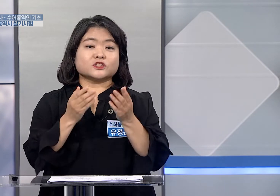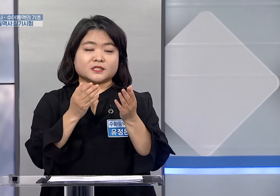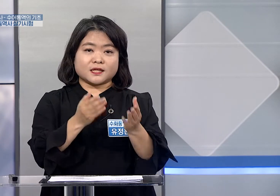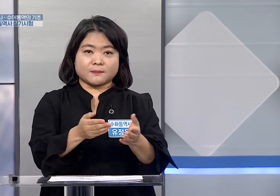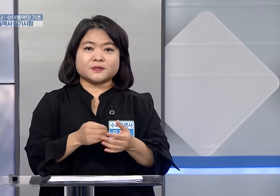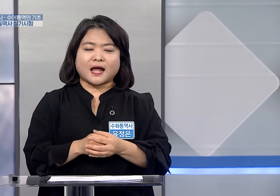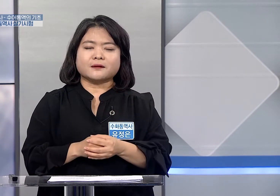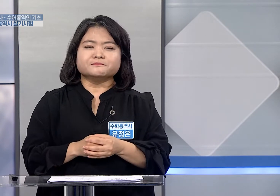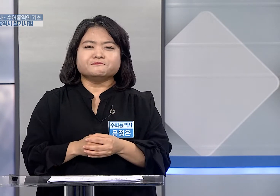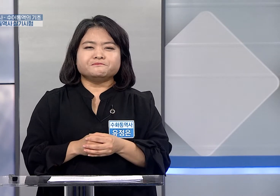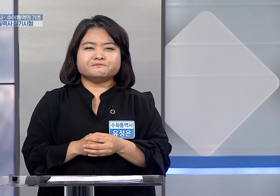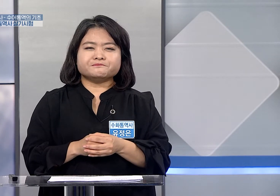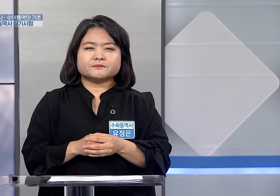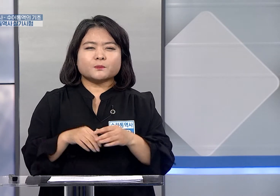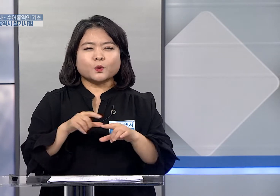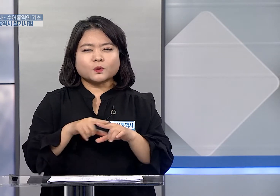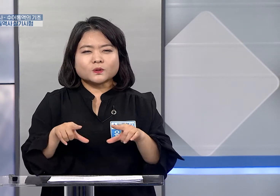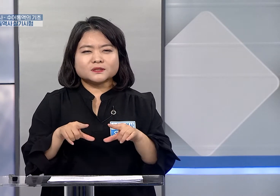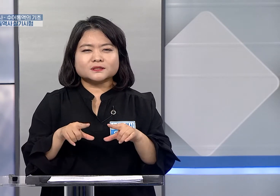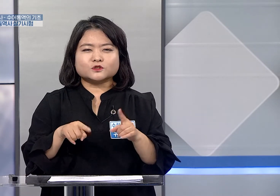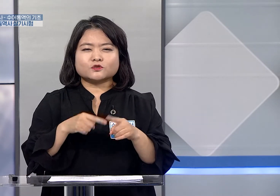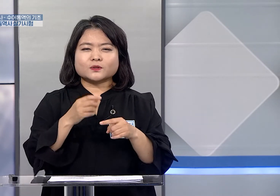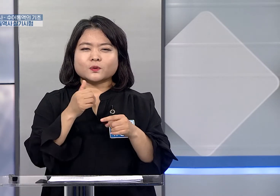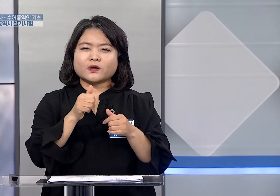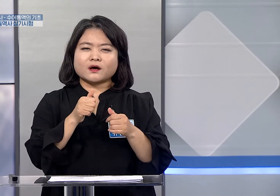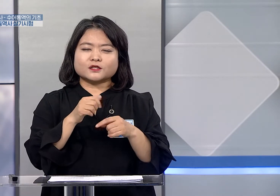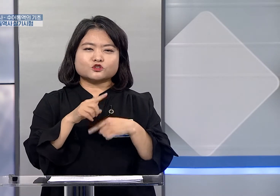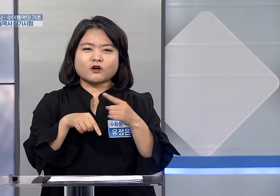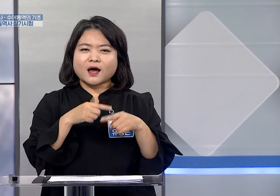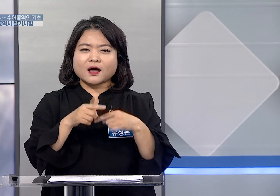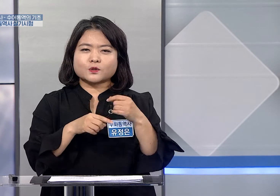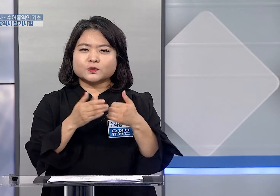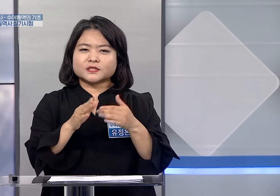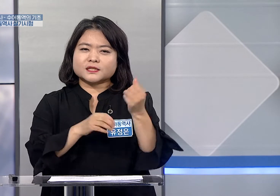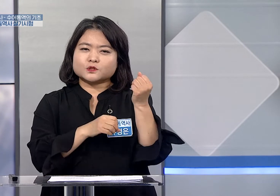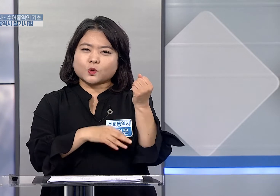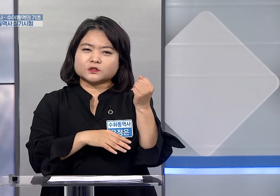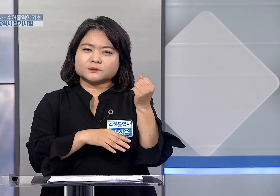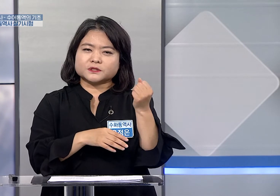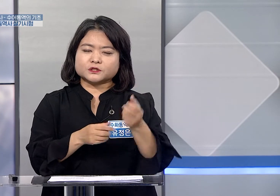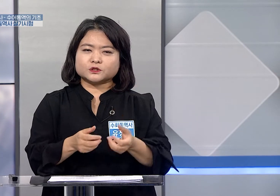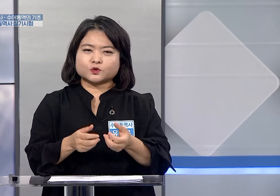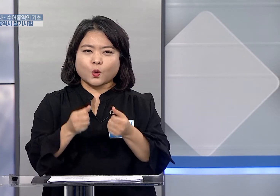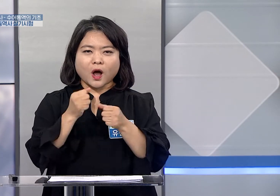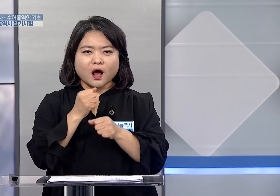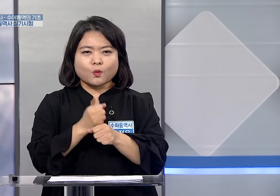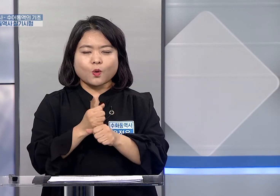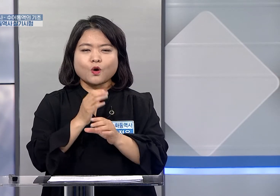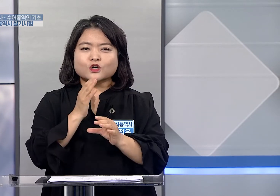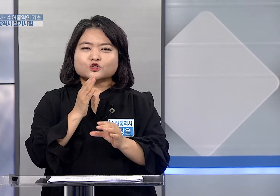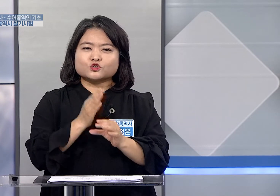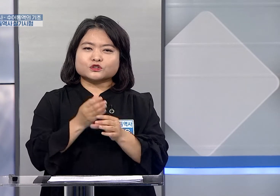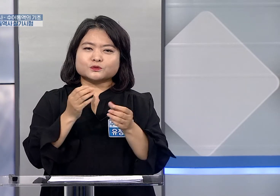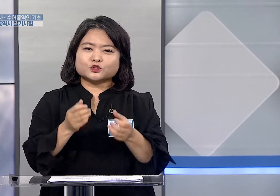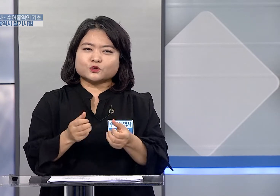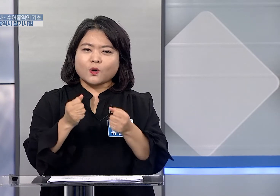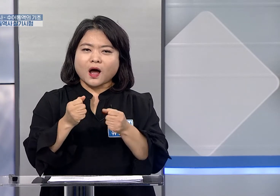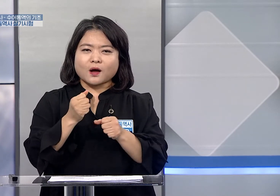주어지게 됩니다. 보통은 수화 교실 초급을 수료하고 중급을